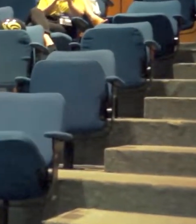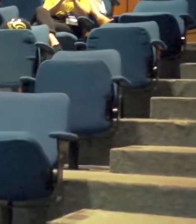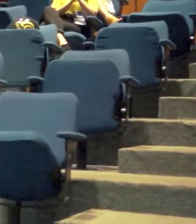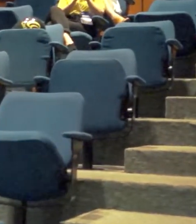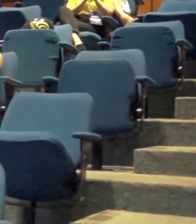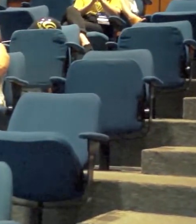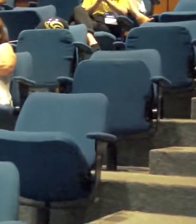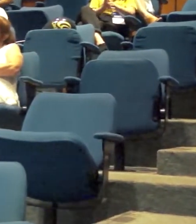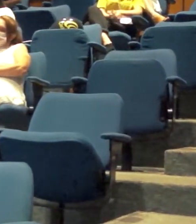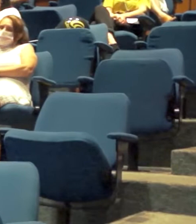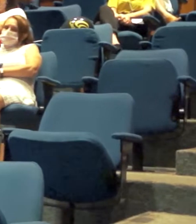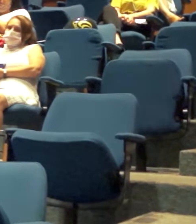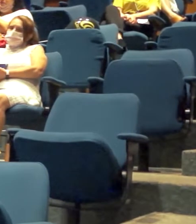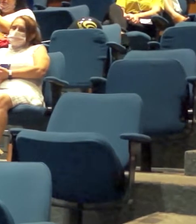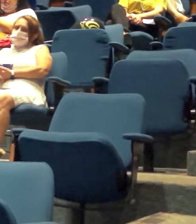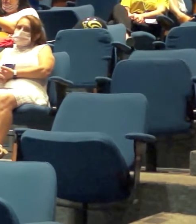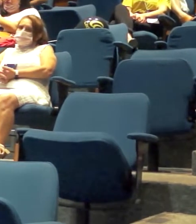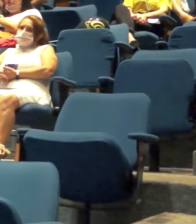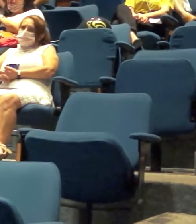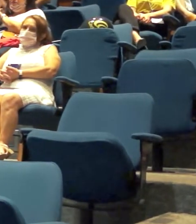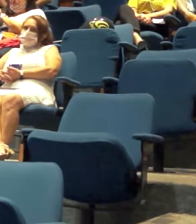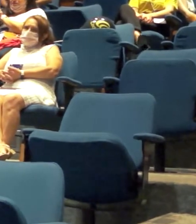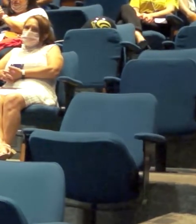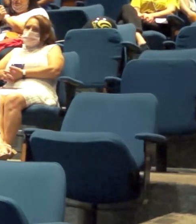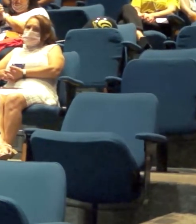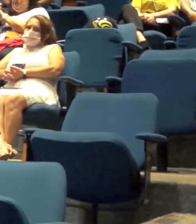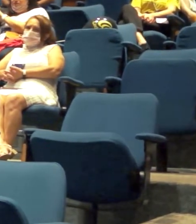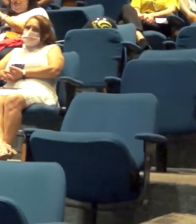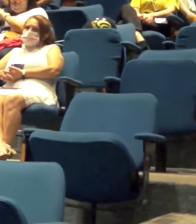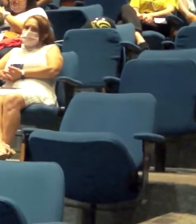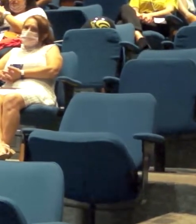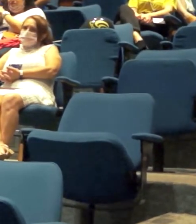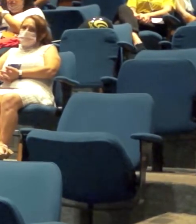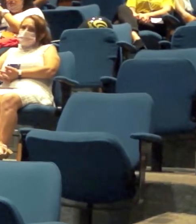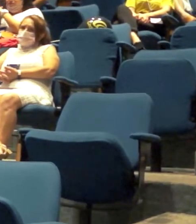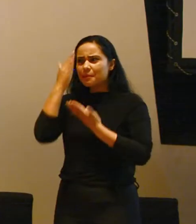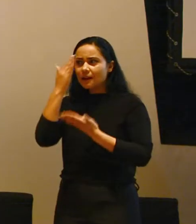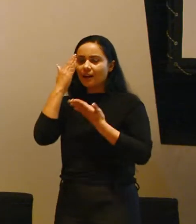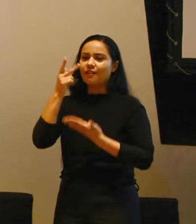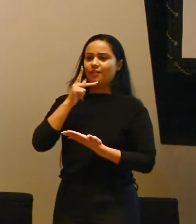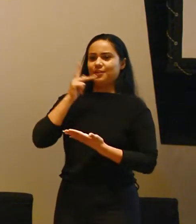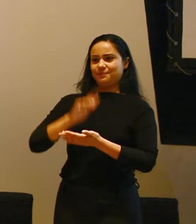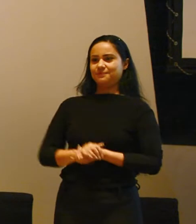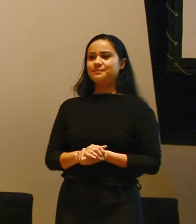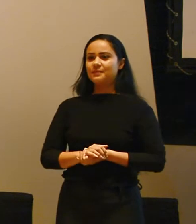for your coming. We are very happy for having you here. Thank you very much.